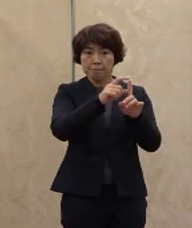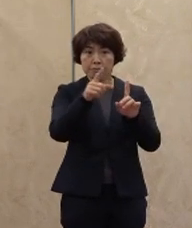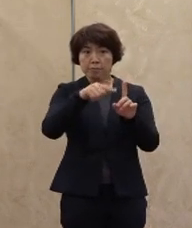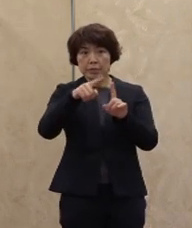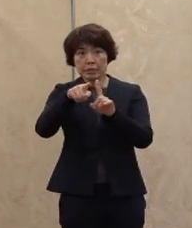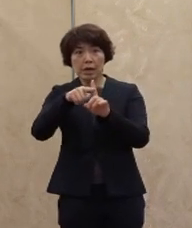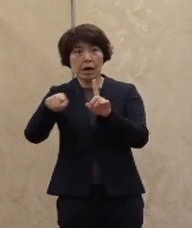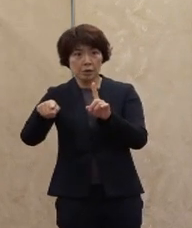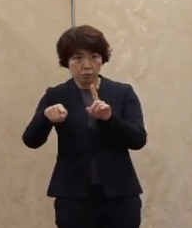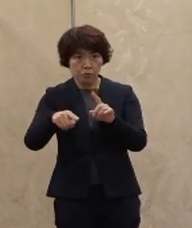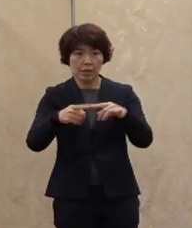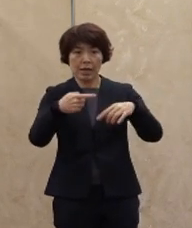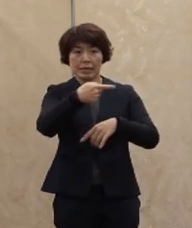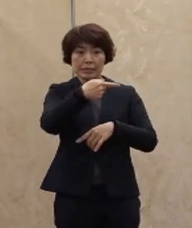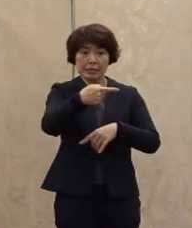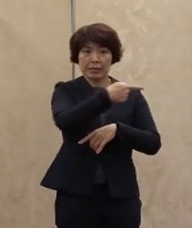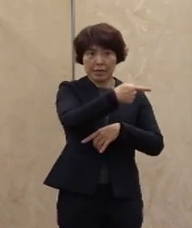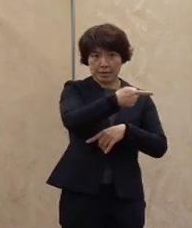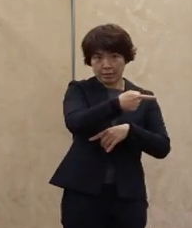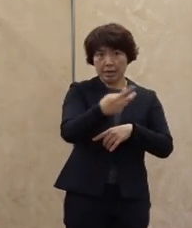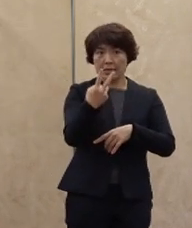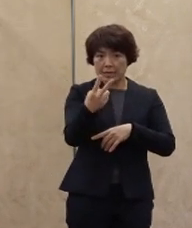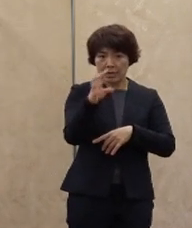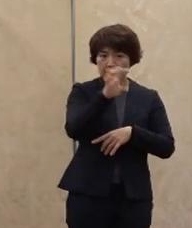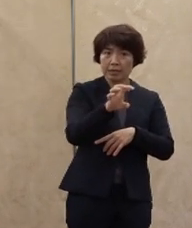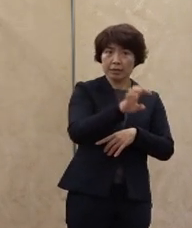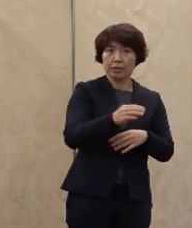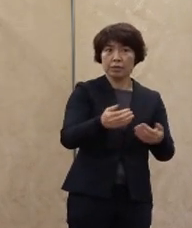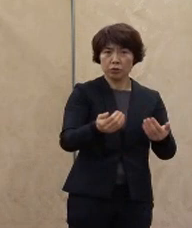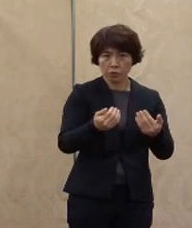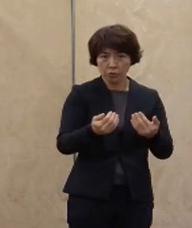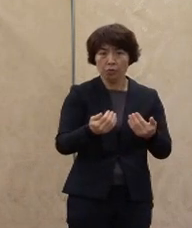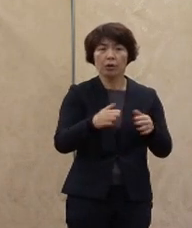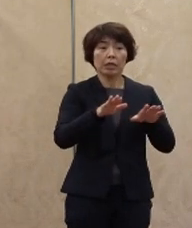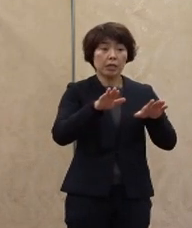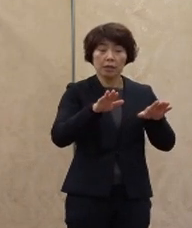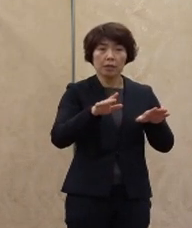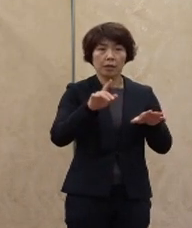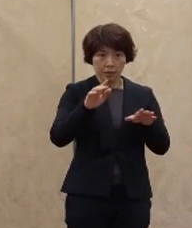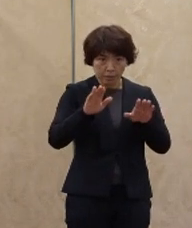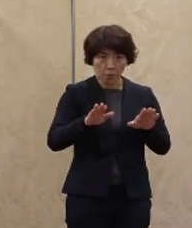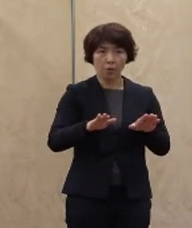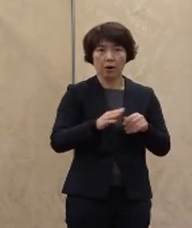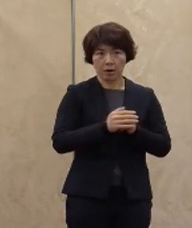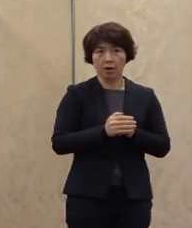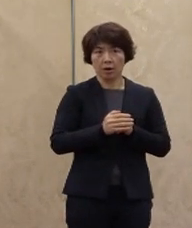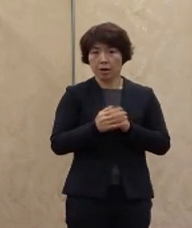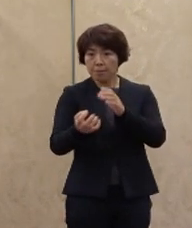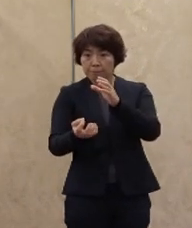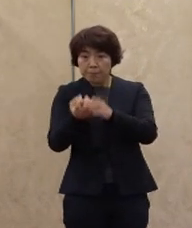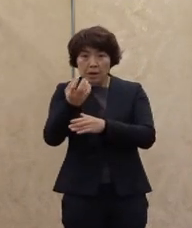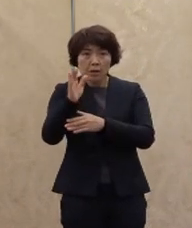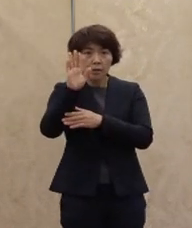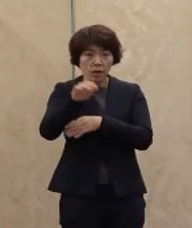基準を満たさないということでしたが、今はそうじゃなくて、症状発生から10